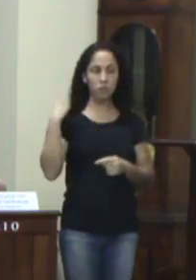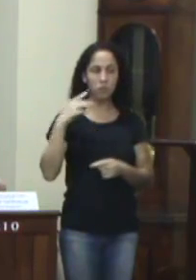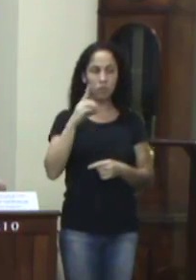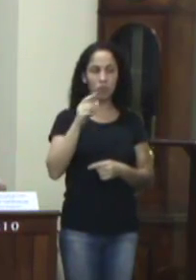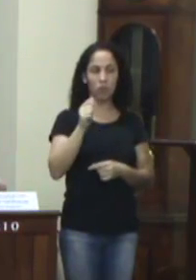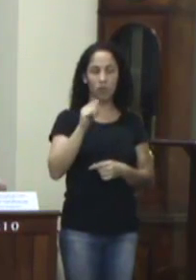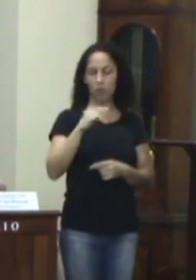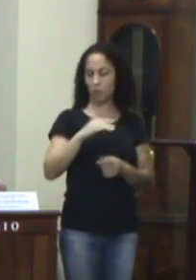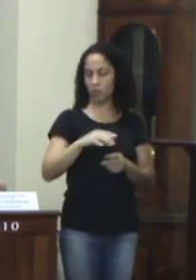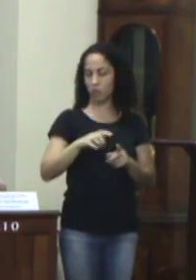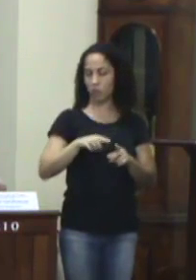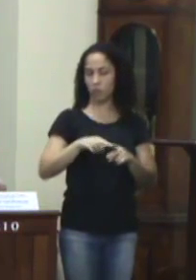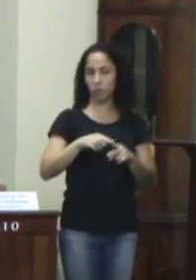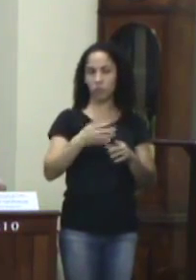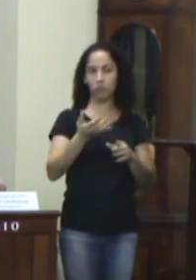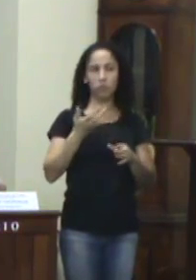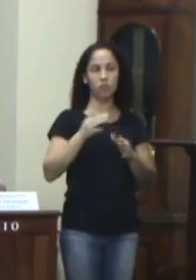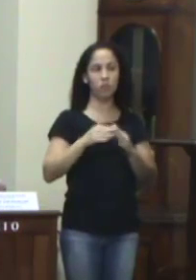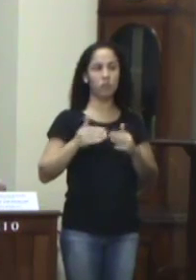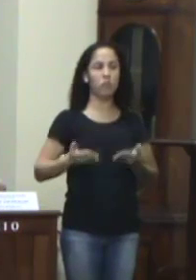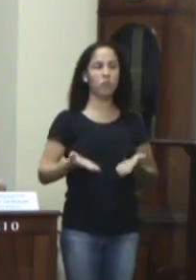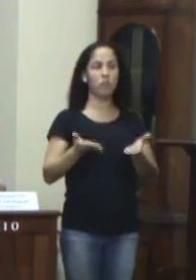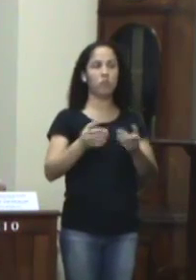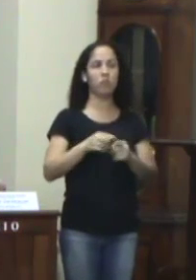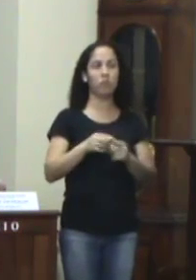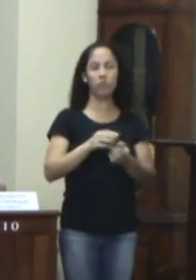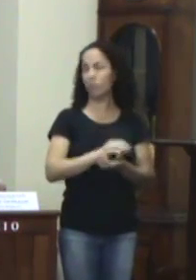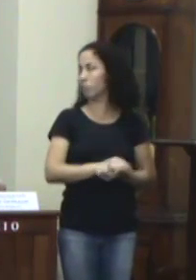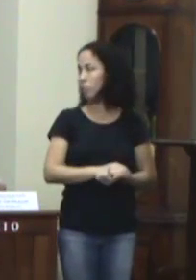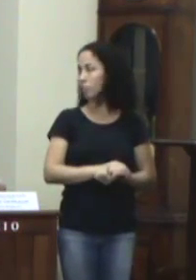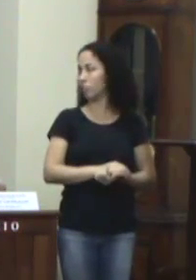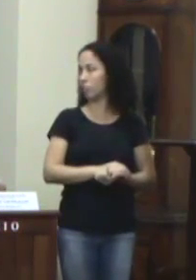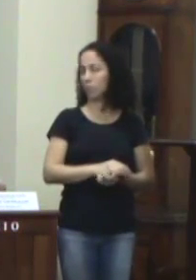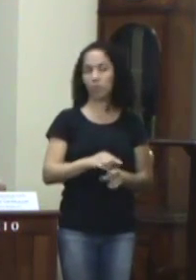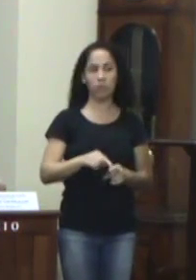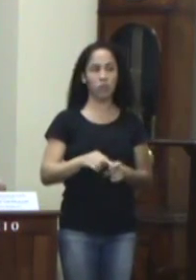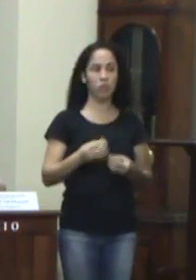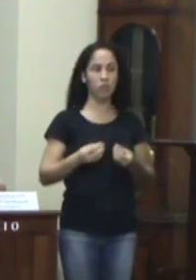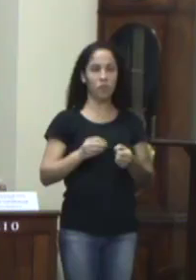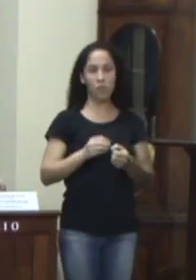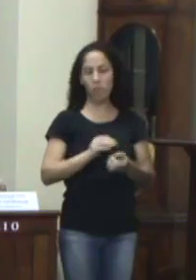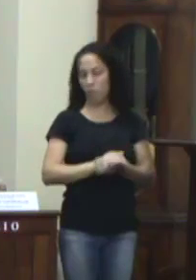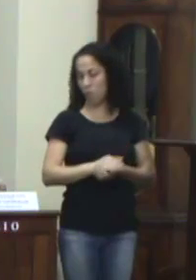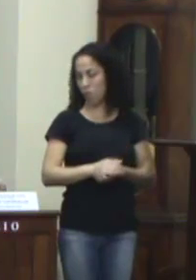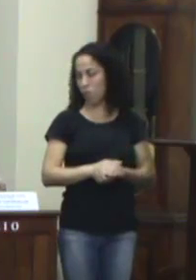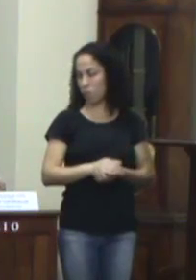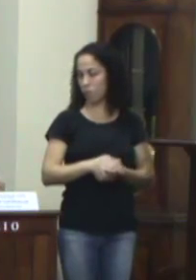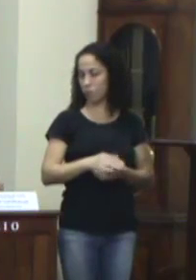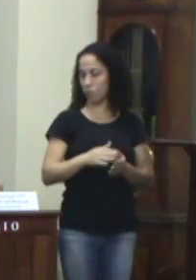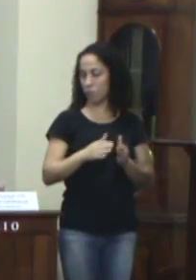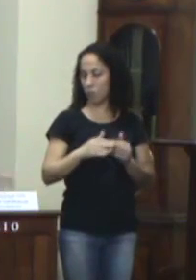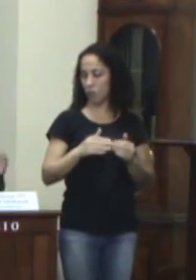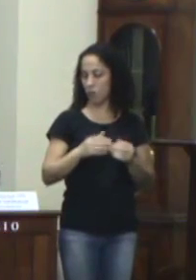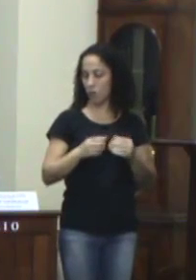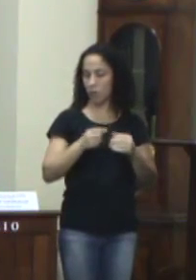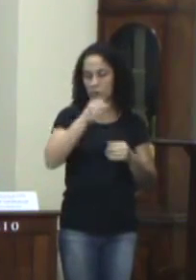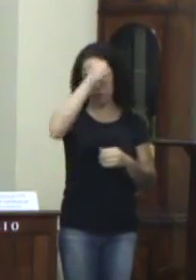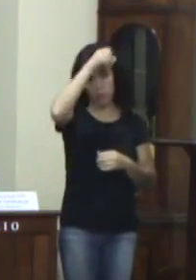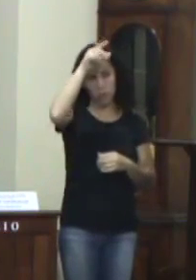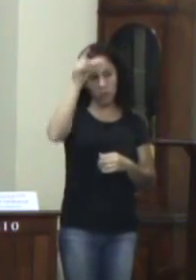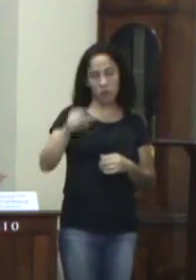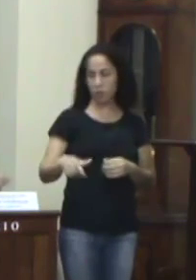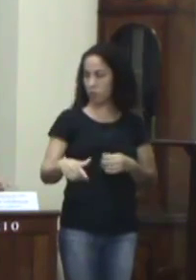Nogueira, honrado e cumprimentado em a presença de Vossa Excelência na forma regimental, ouvido do outro plenário, para fim de requerer ao prefeito